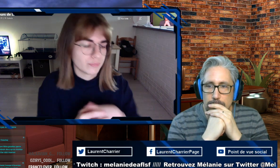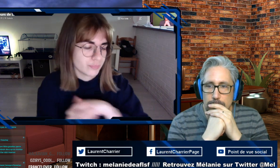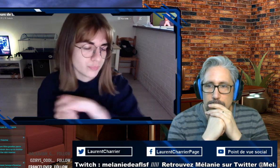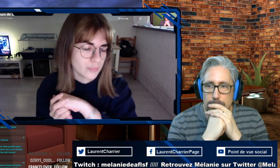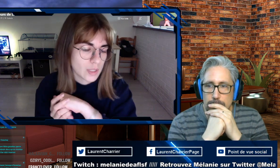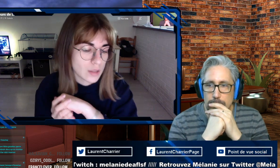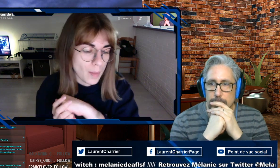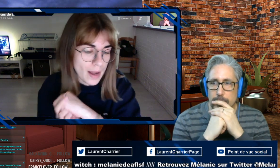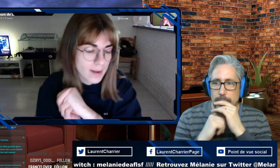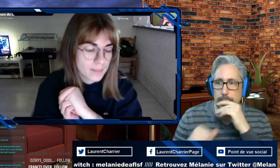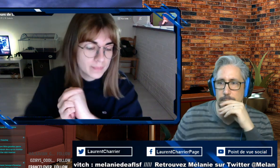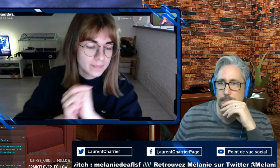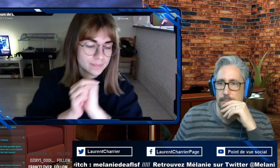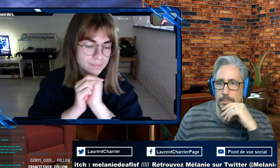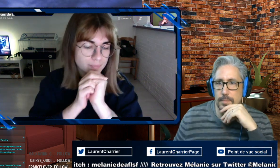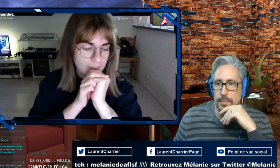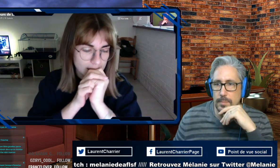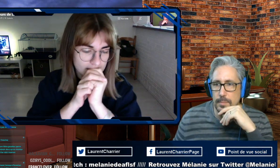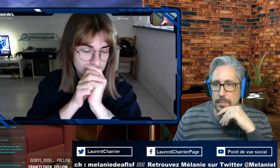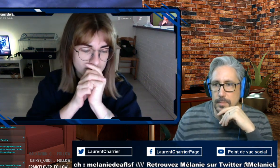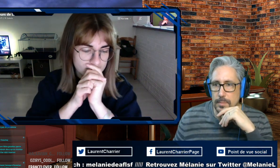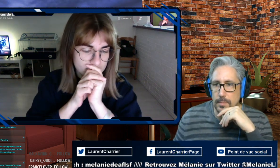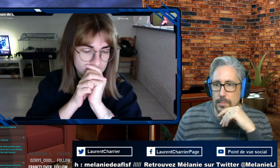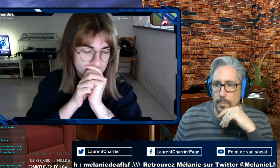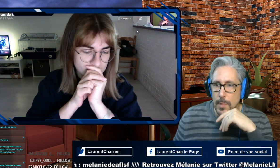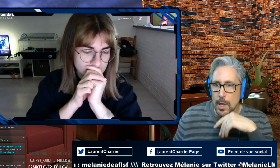facilement. C'est normal.